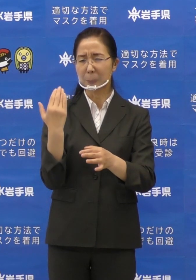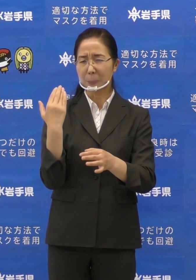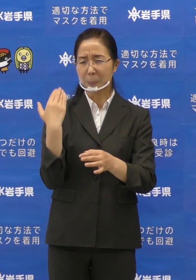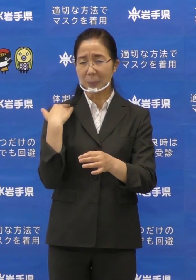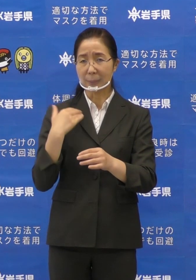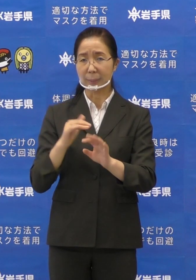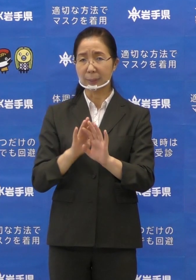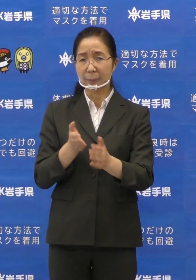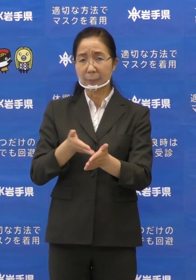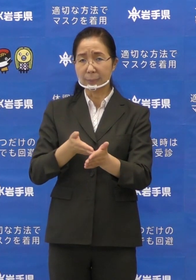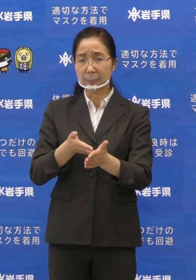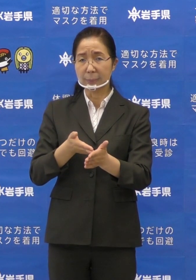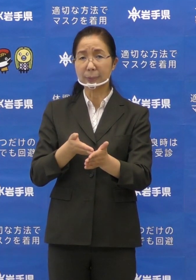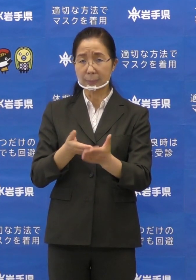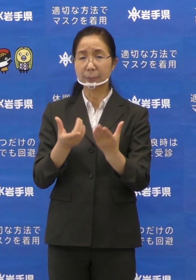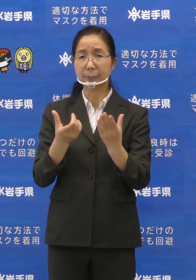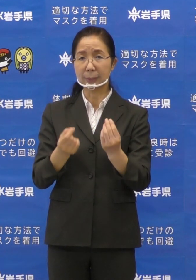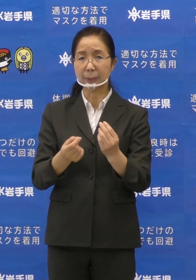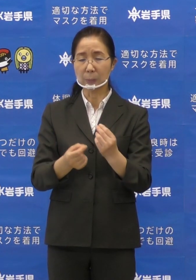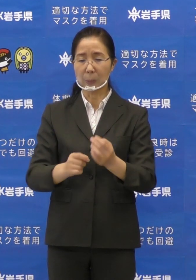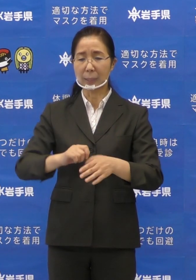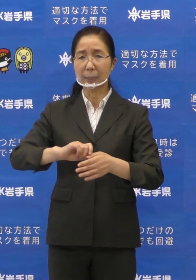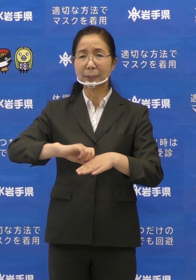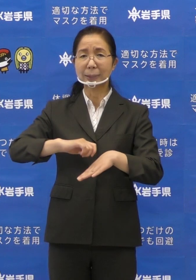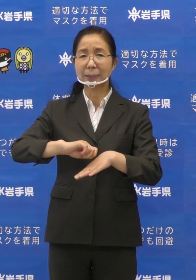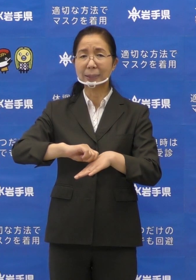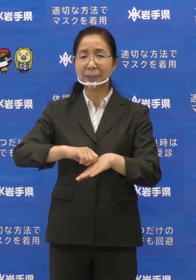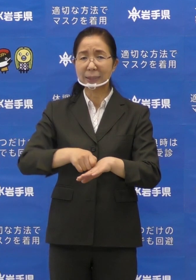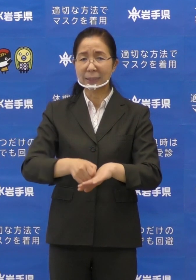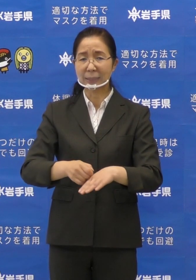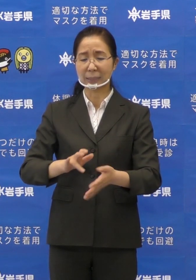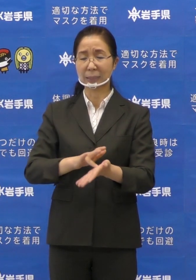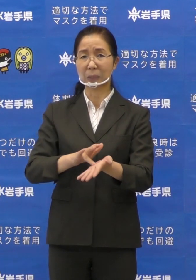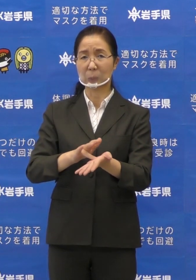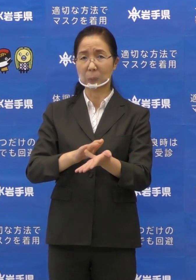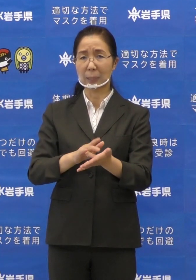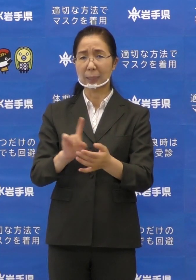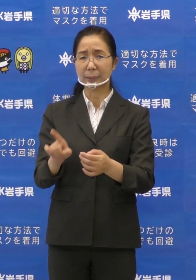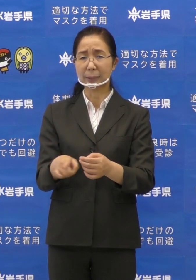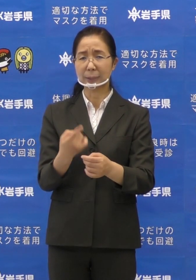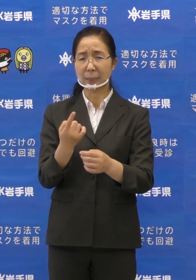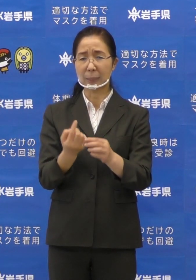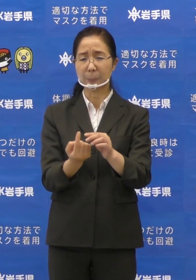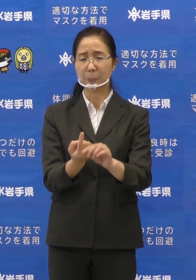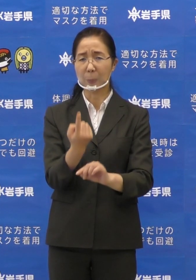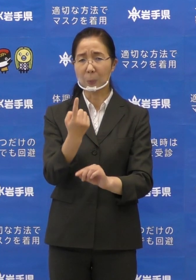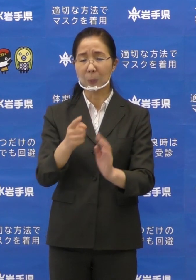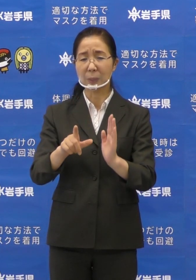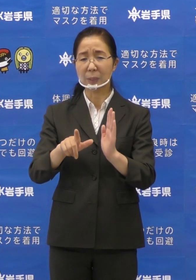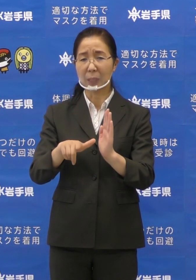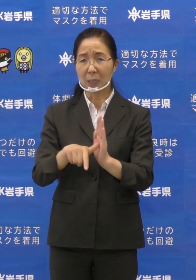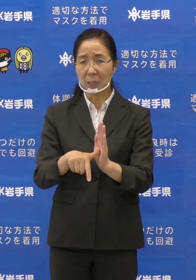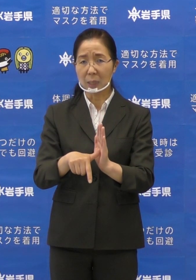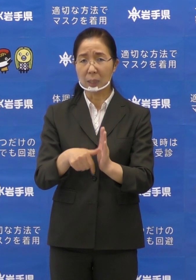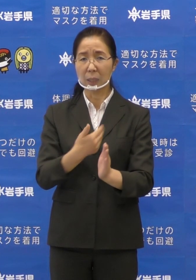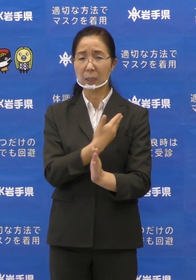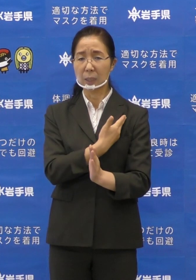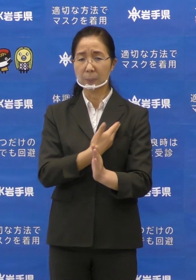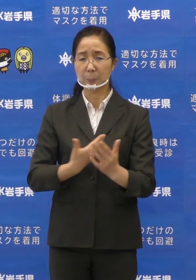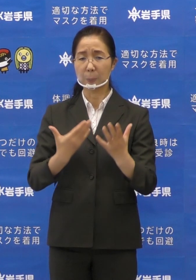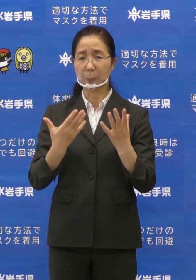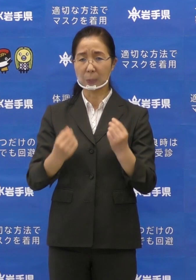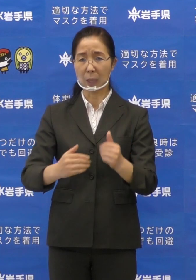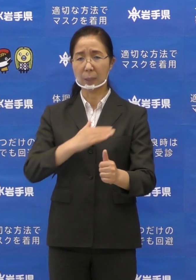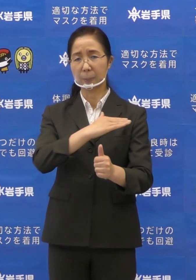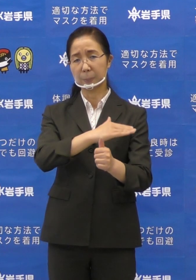ね、まあ、禁止薬物は自然発生的なものと結論付けられたのにもかかわらずですね、開国と、